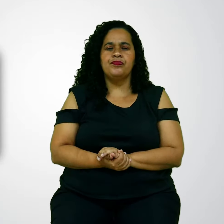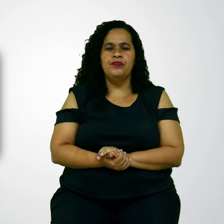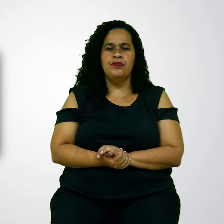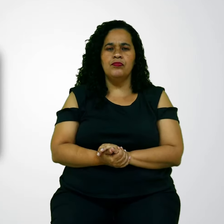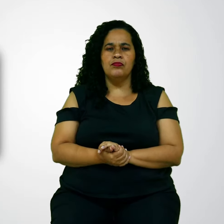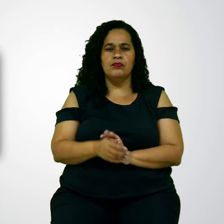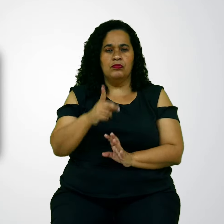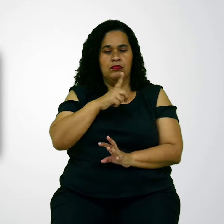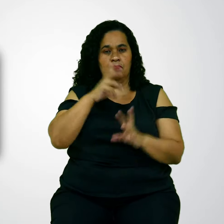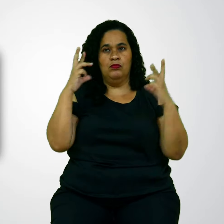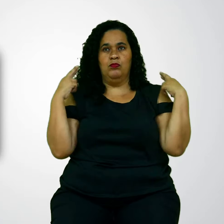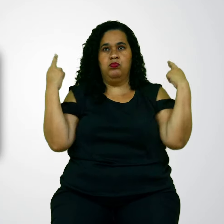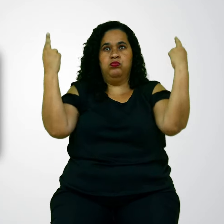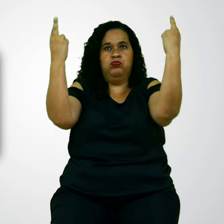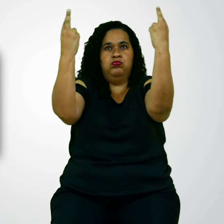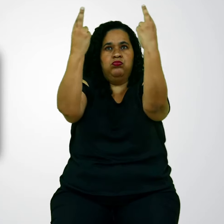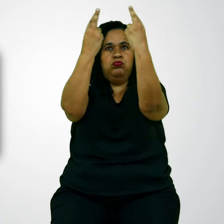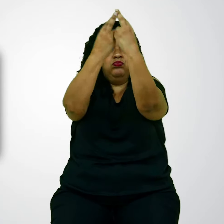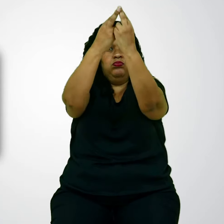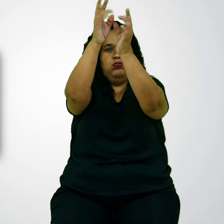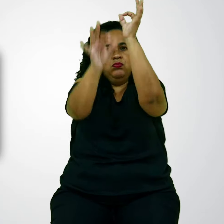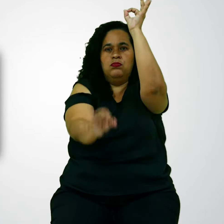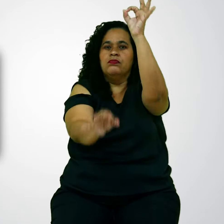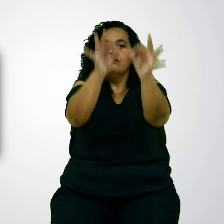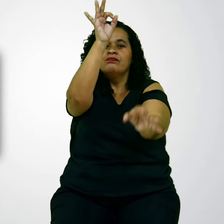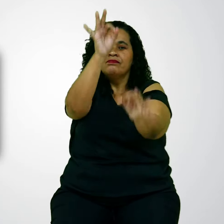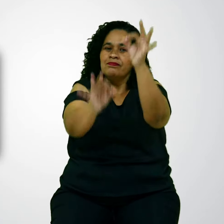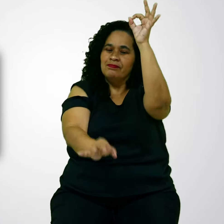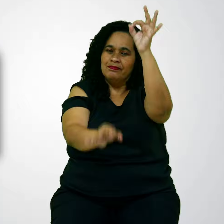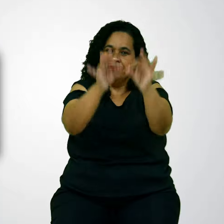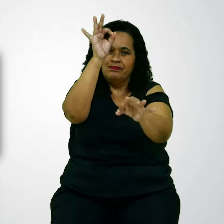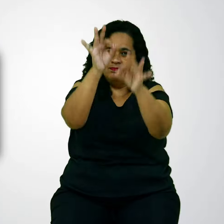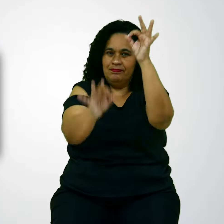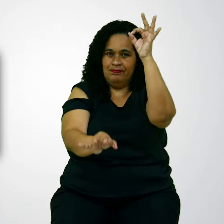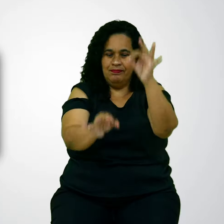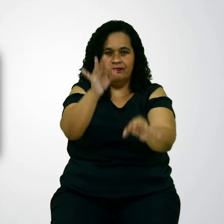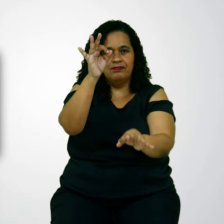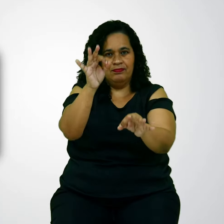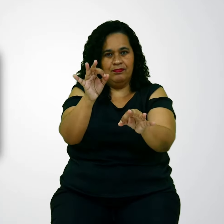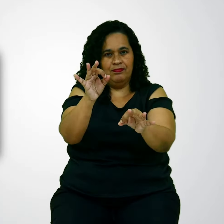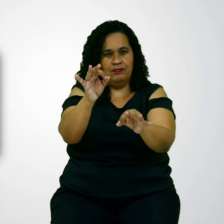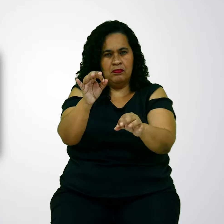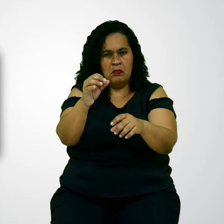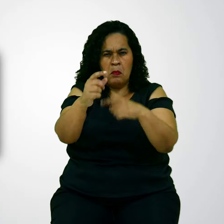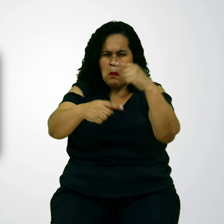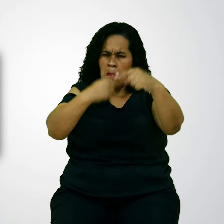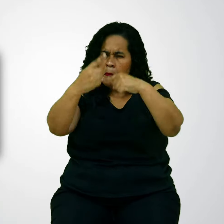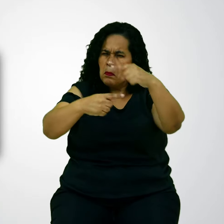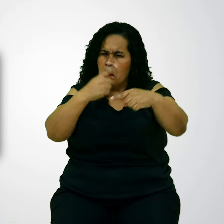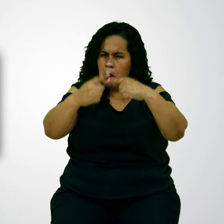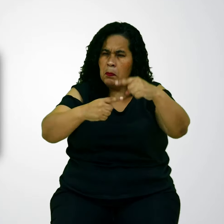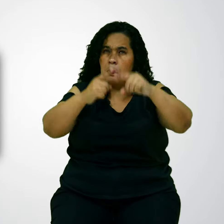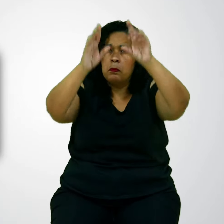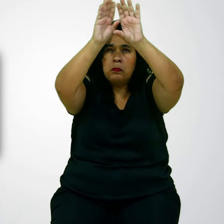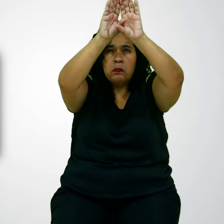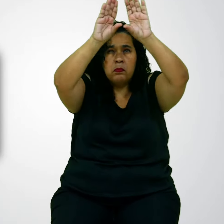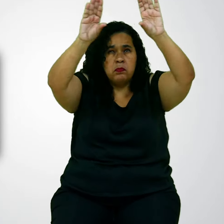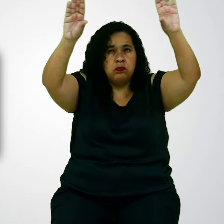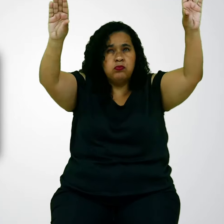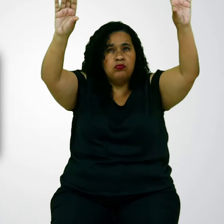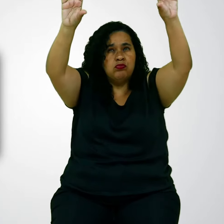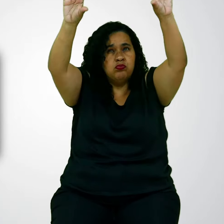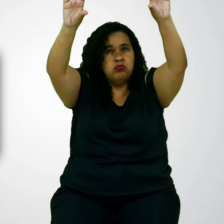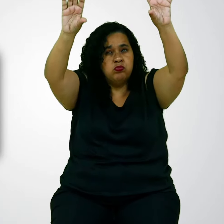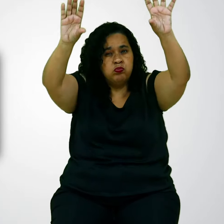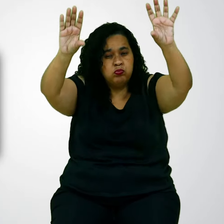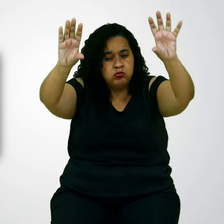justiça. Com o reino, essa cidade desce. Imagine uma cidade descendo e ela ocupa o centro